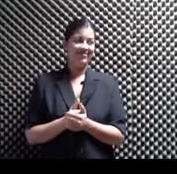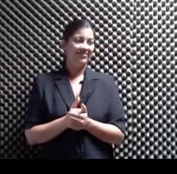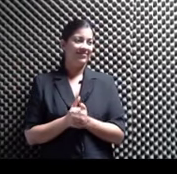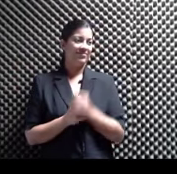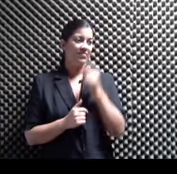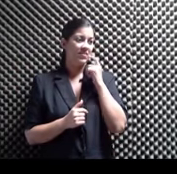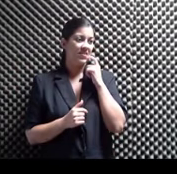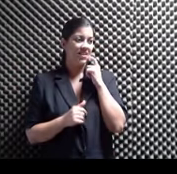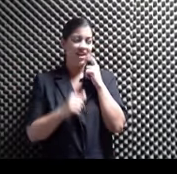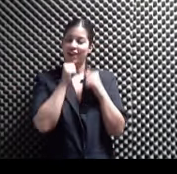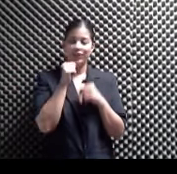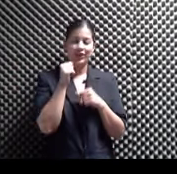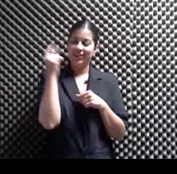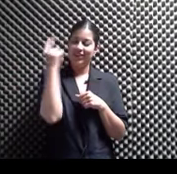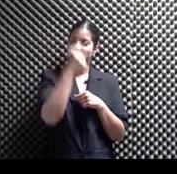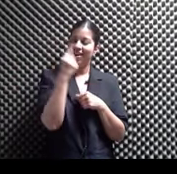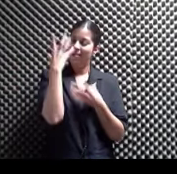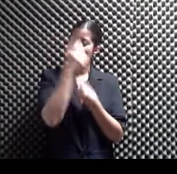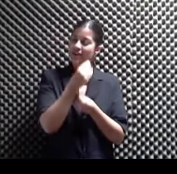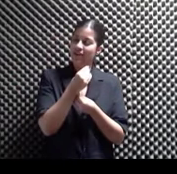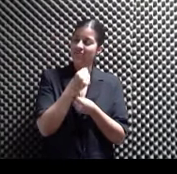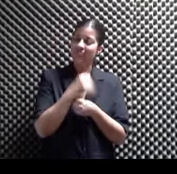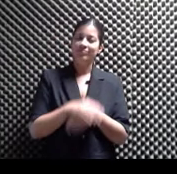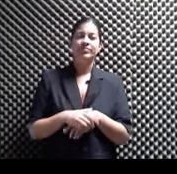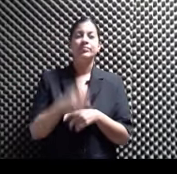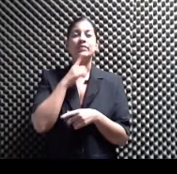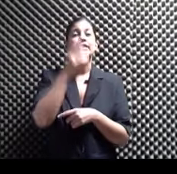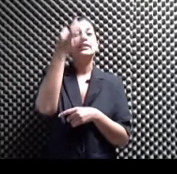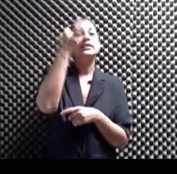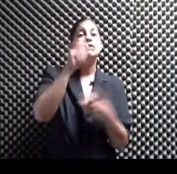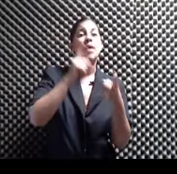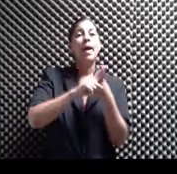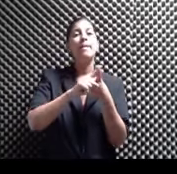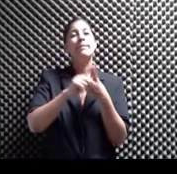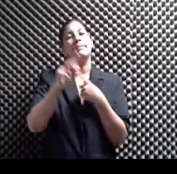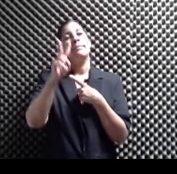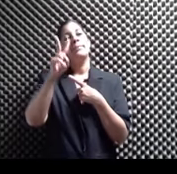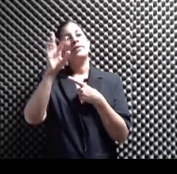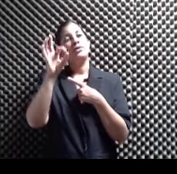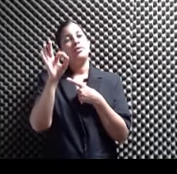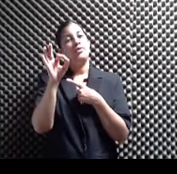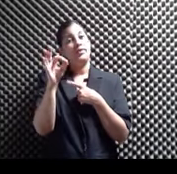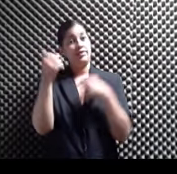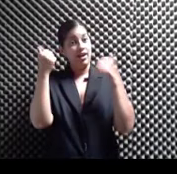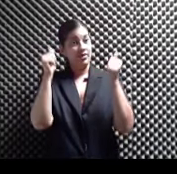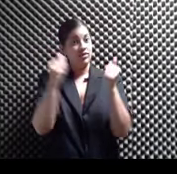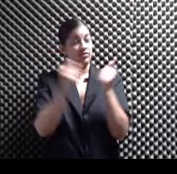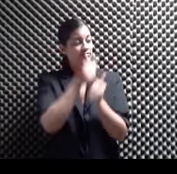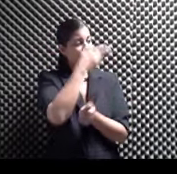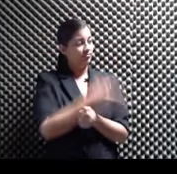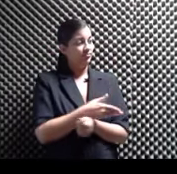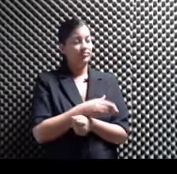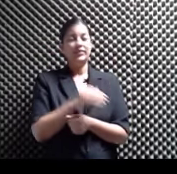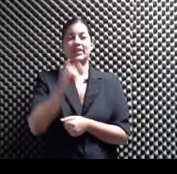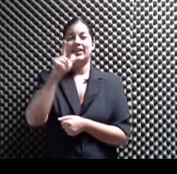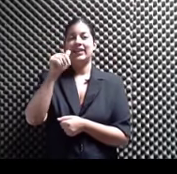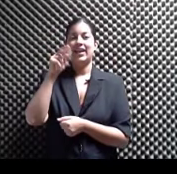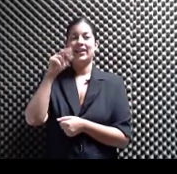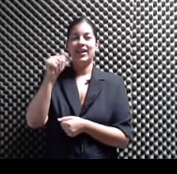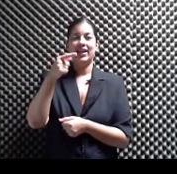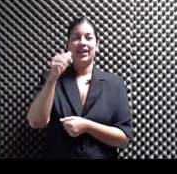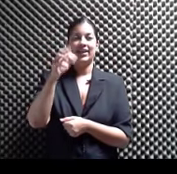no es la vida de la Bella Durmiente. No, del 19 al 28 de abril. Mira, con esta jovencita que tenemos aquí, Iliana García, Luz María Rondón